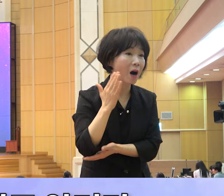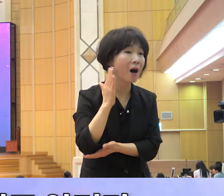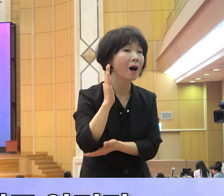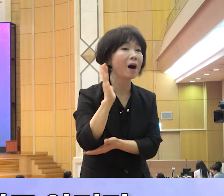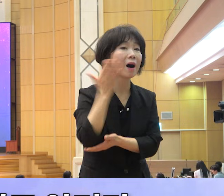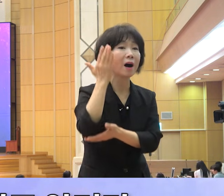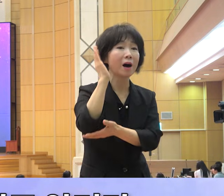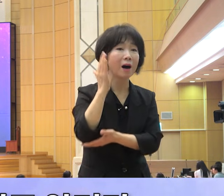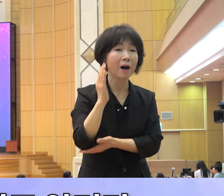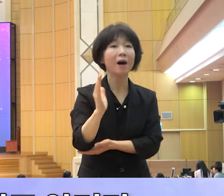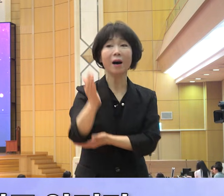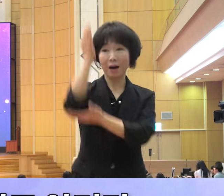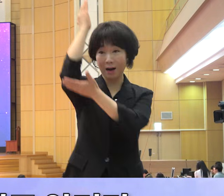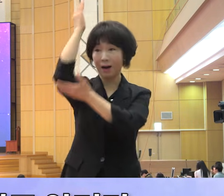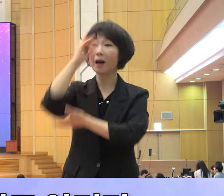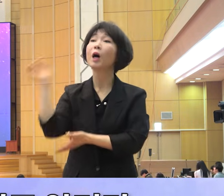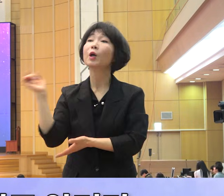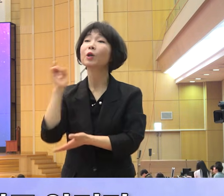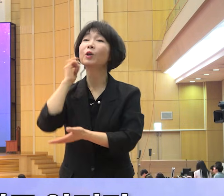영광